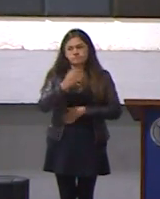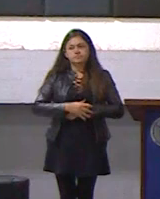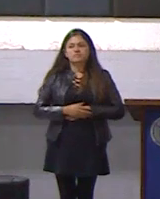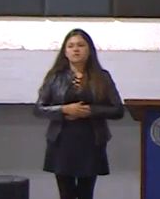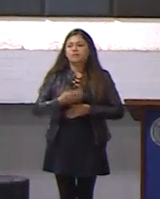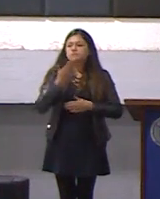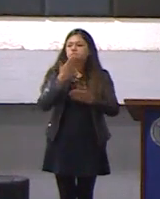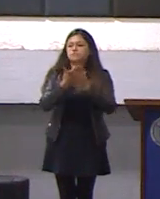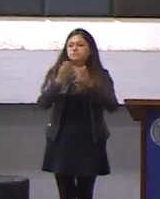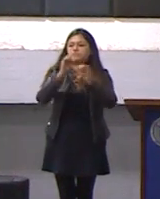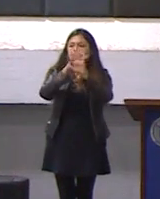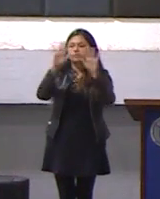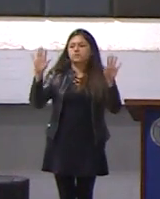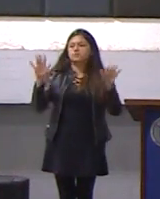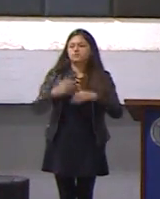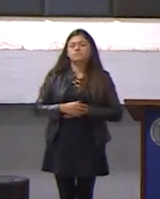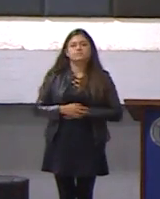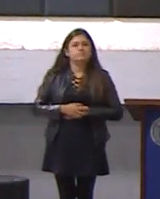buenos días